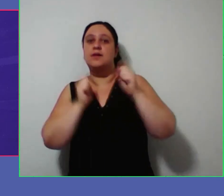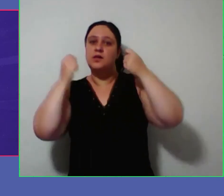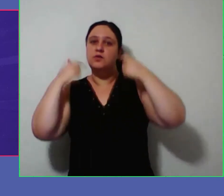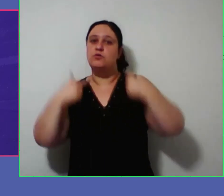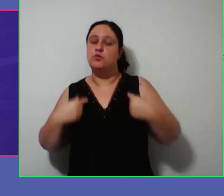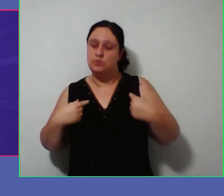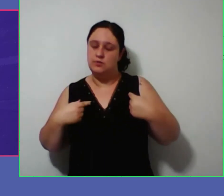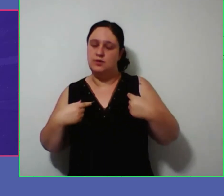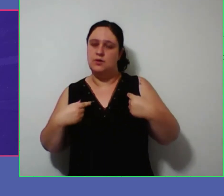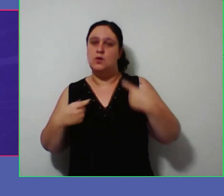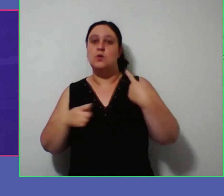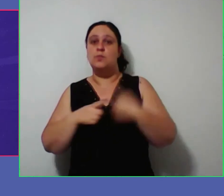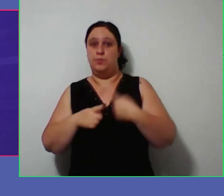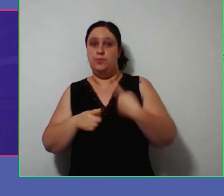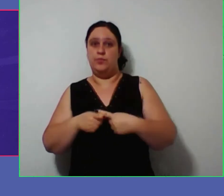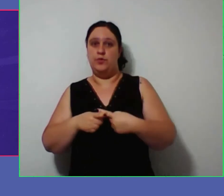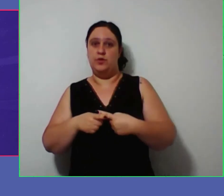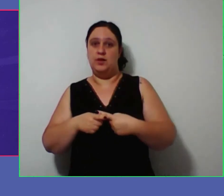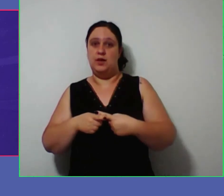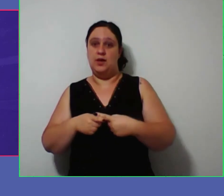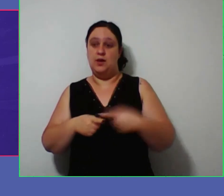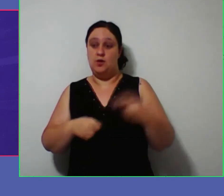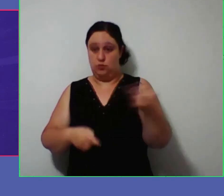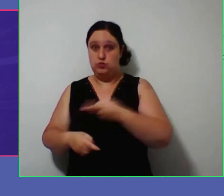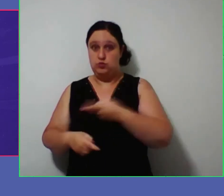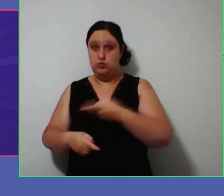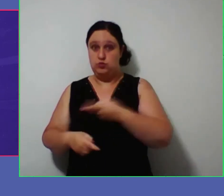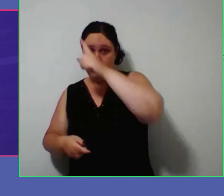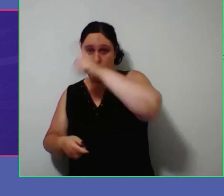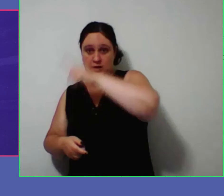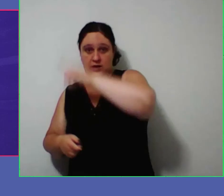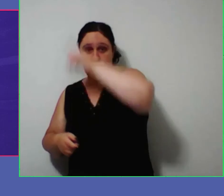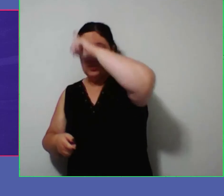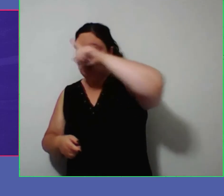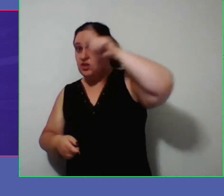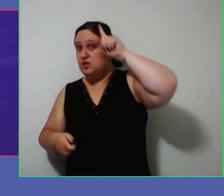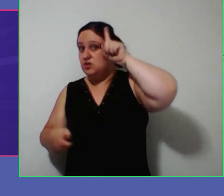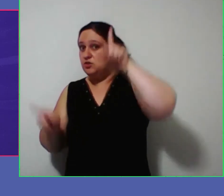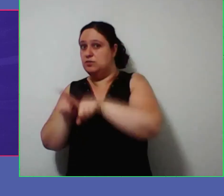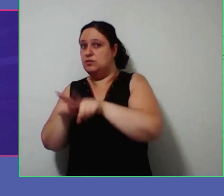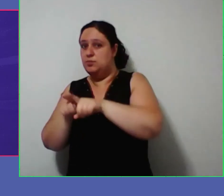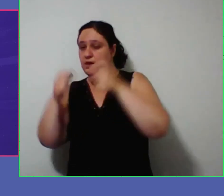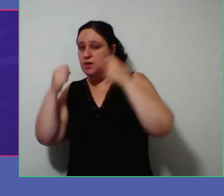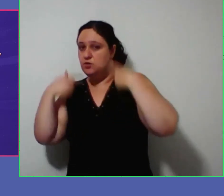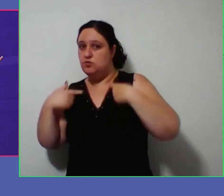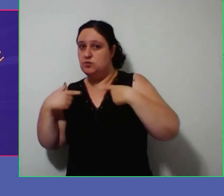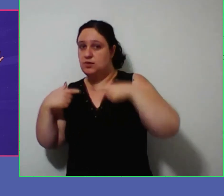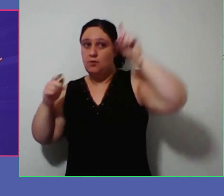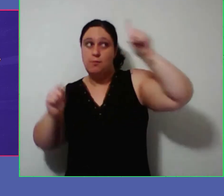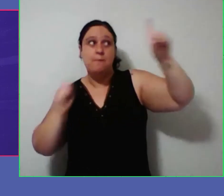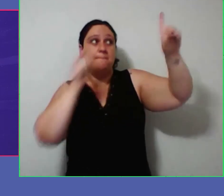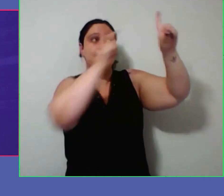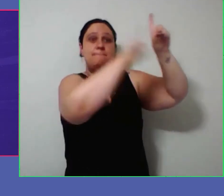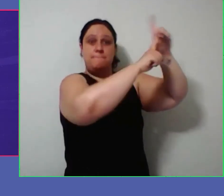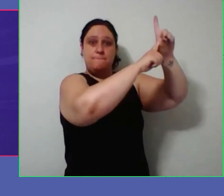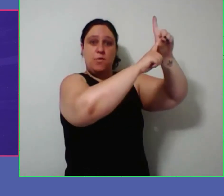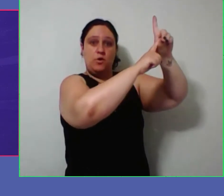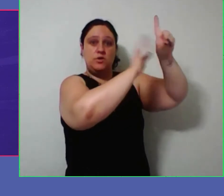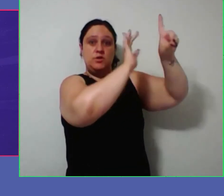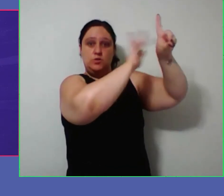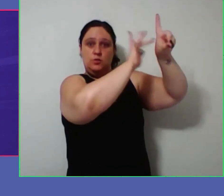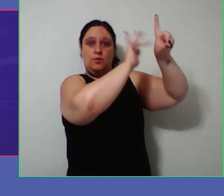temos acesso ao Pai em um só Espírito. Hoje não é mais pela lei, né?